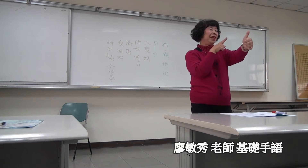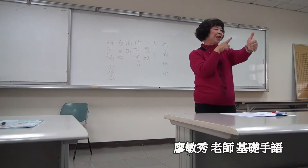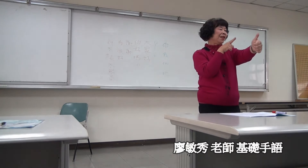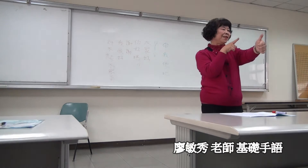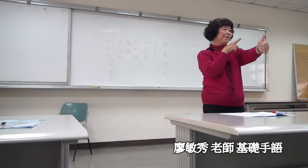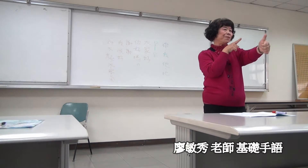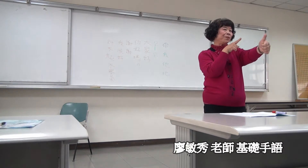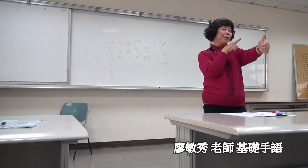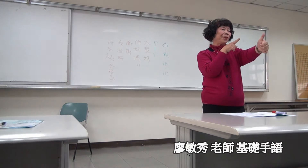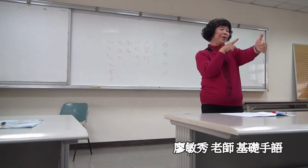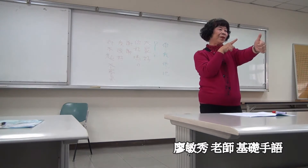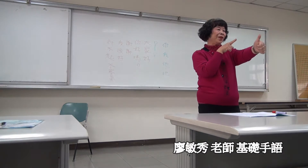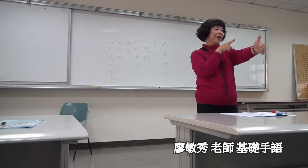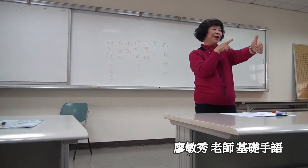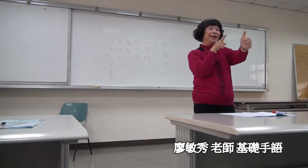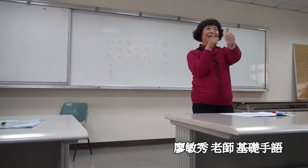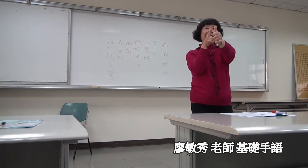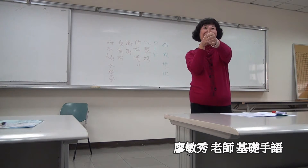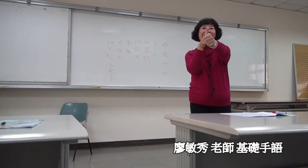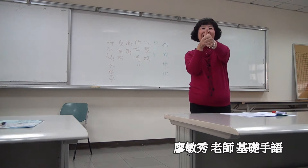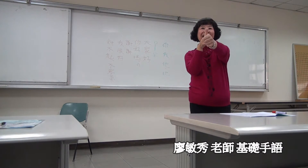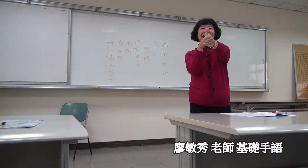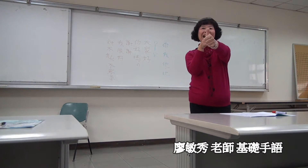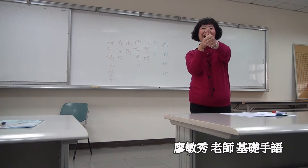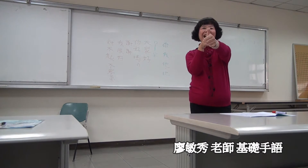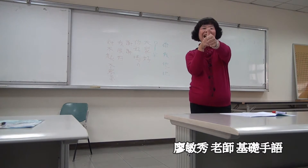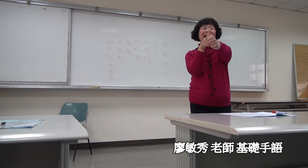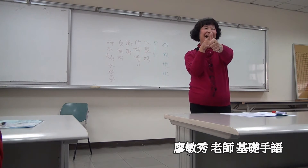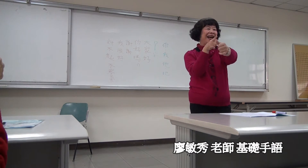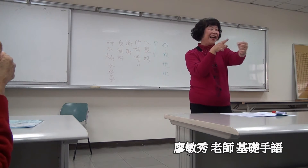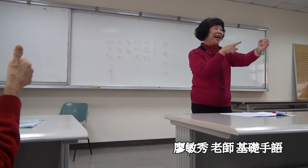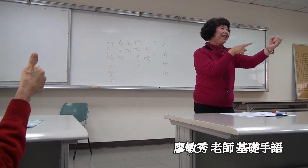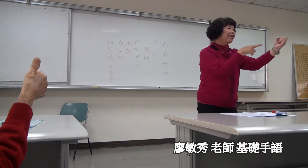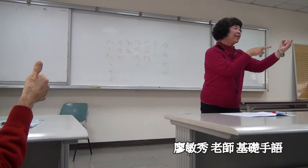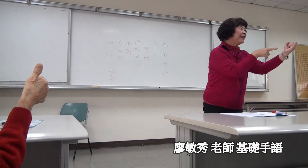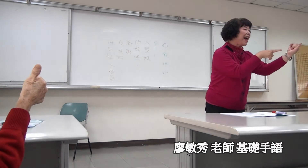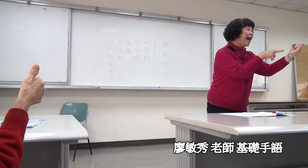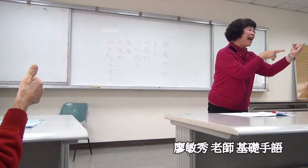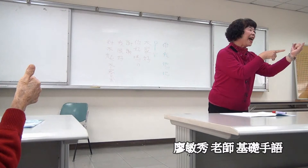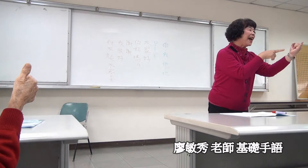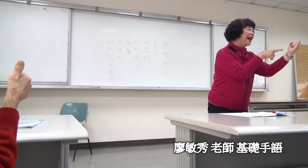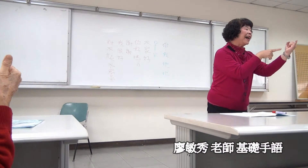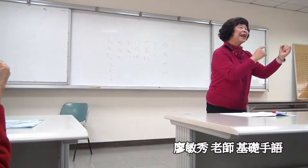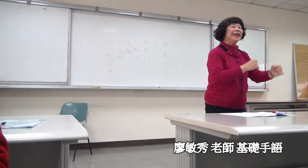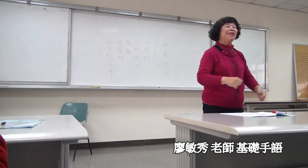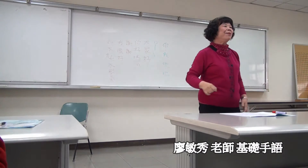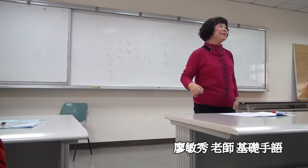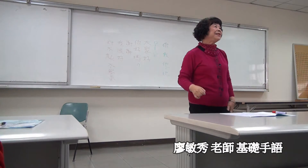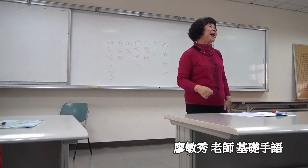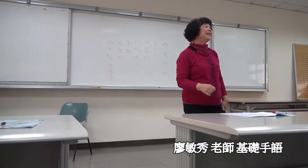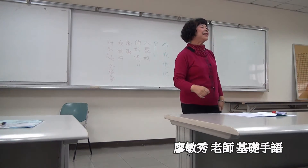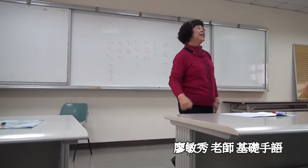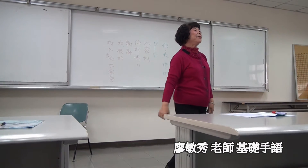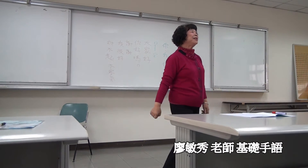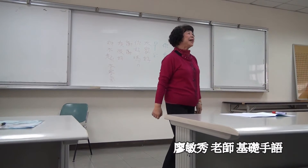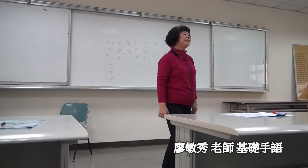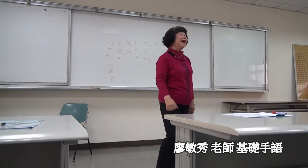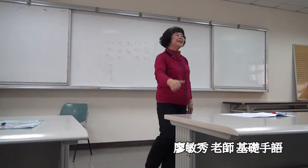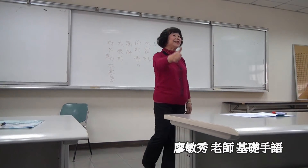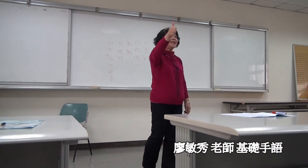你，他。还有呢，他，我们上次有没有讲到这个是